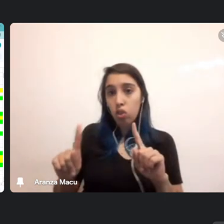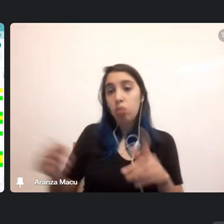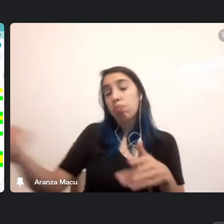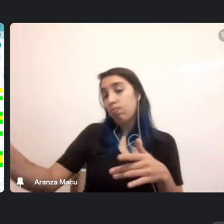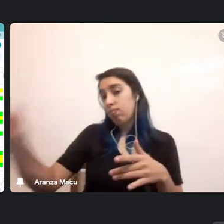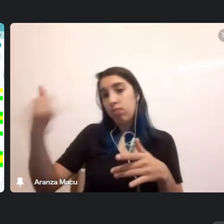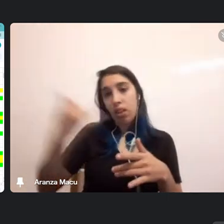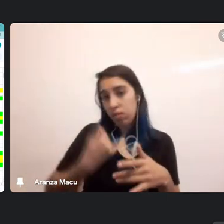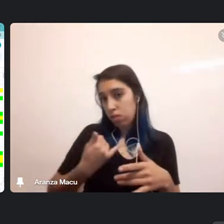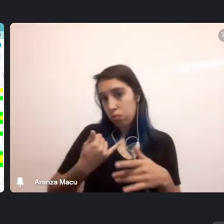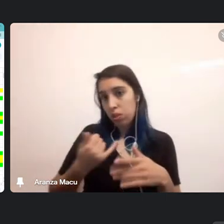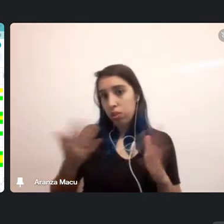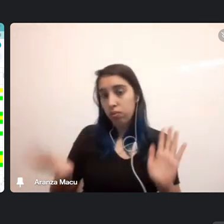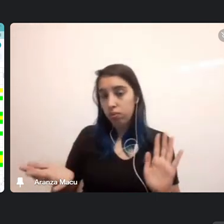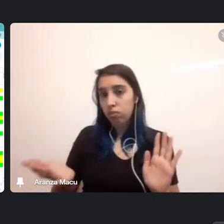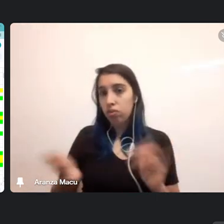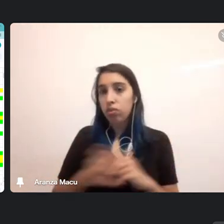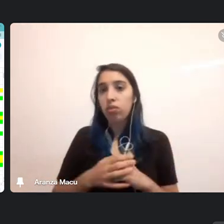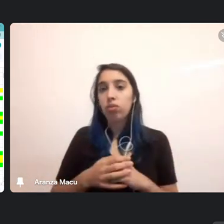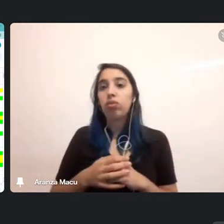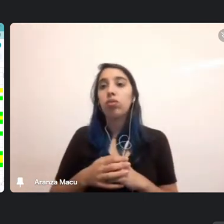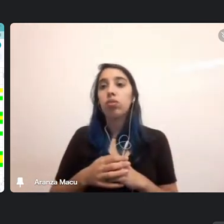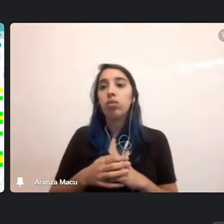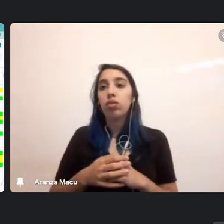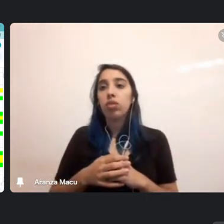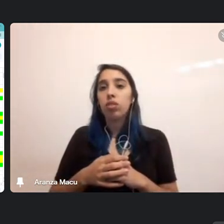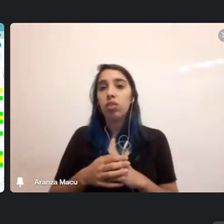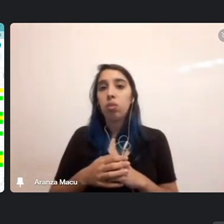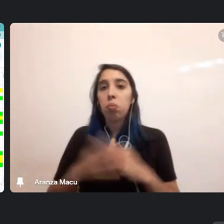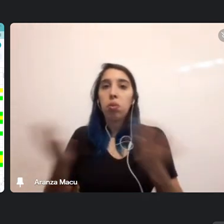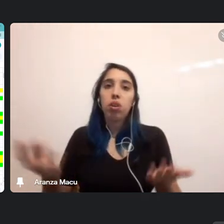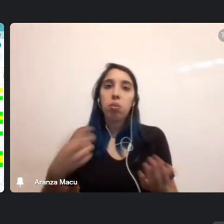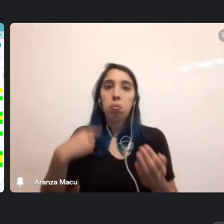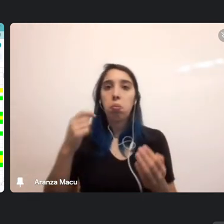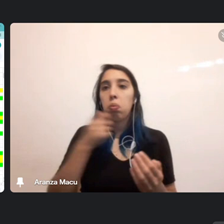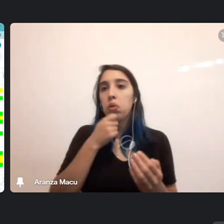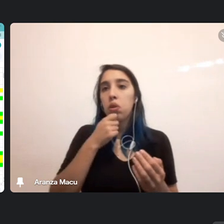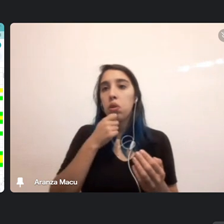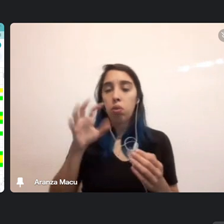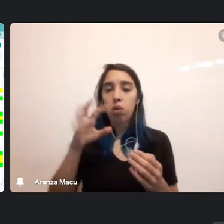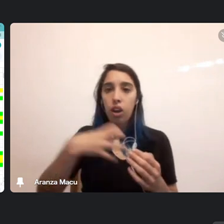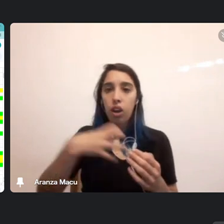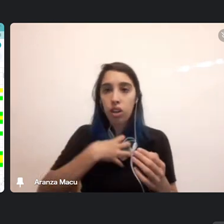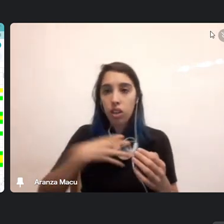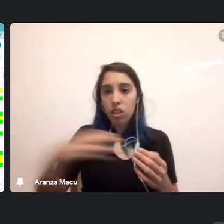no van a venir, no están viniendo a clase los martes, pero sí van a venir al parcial.